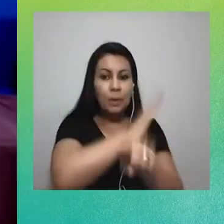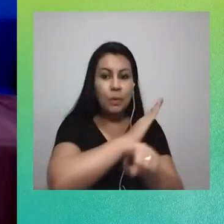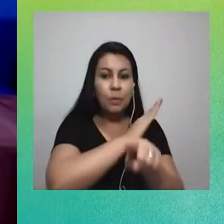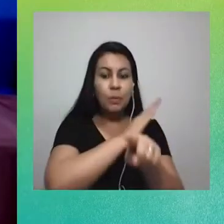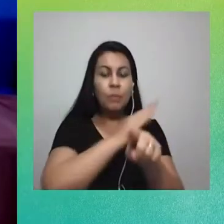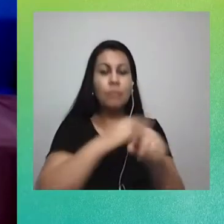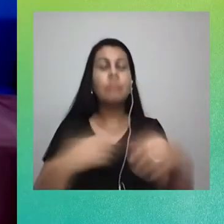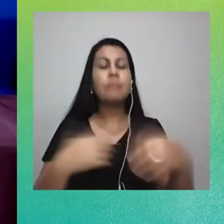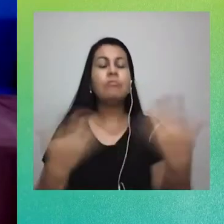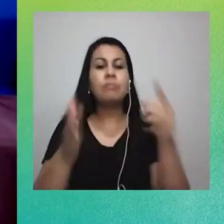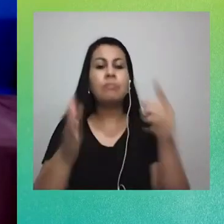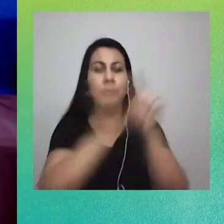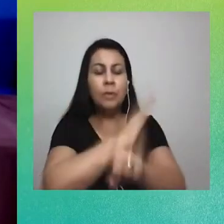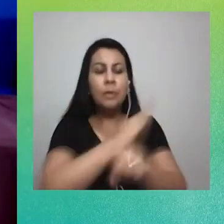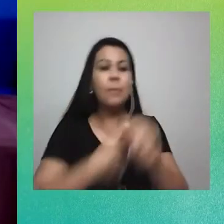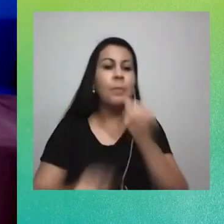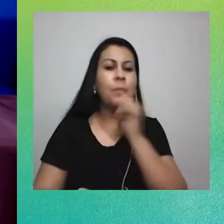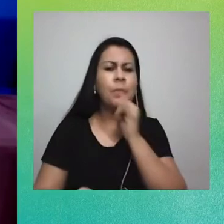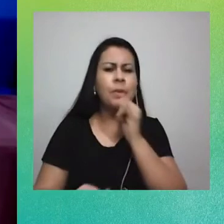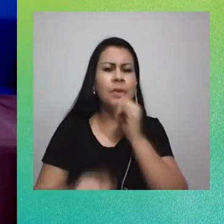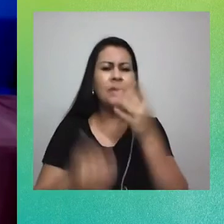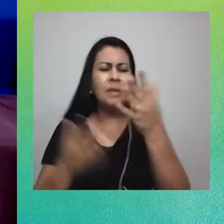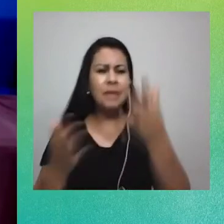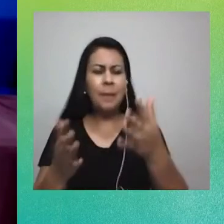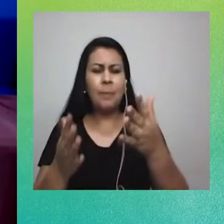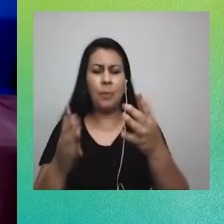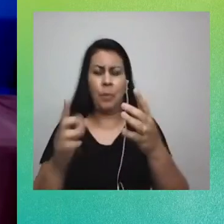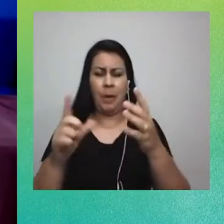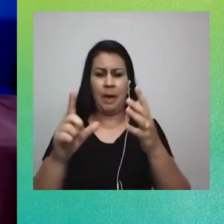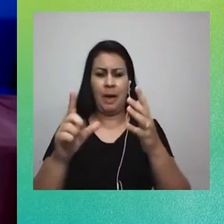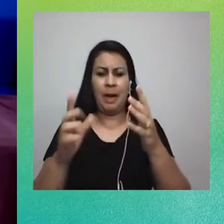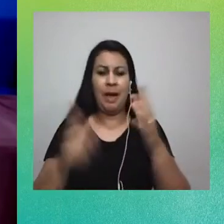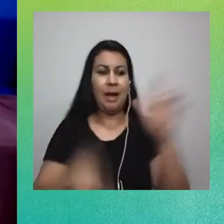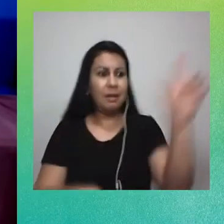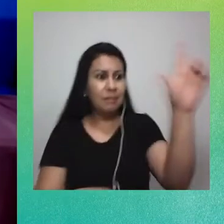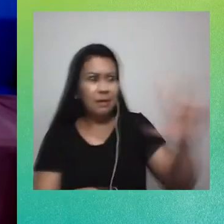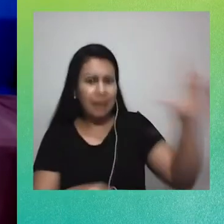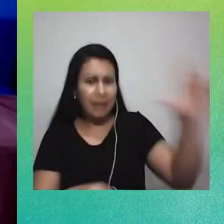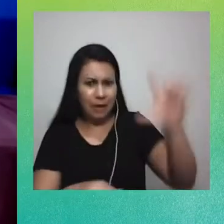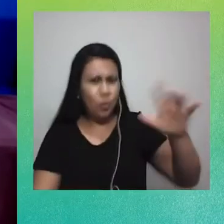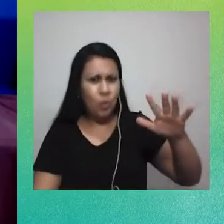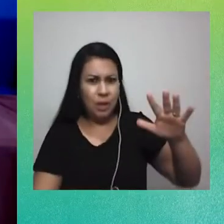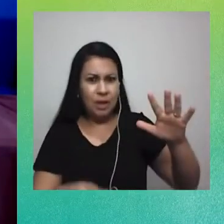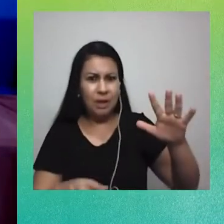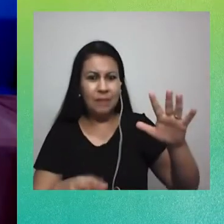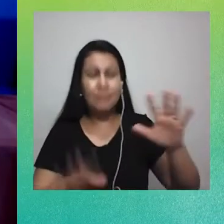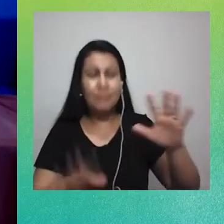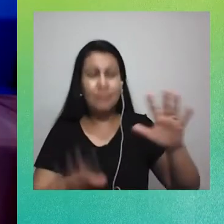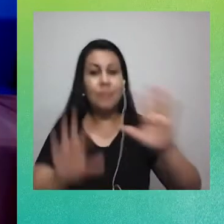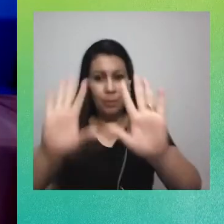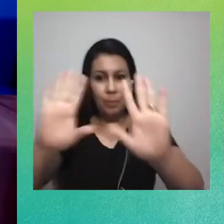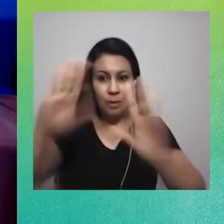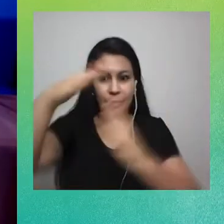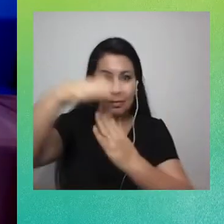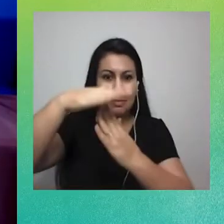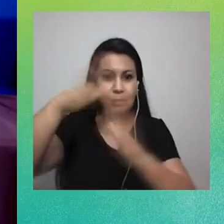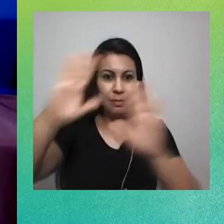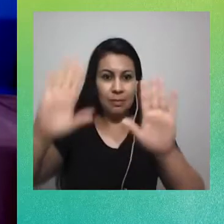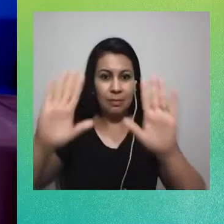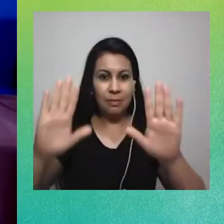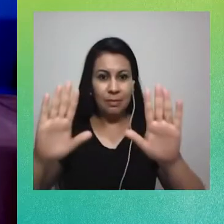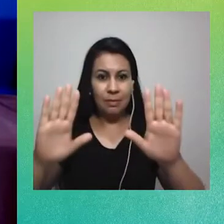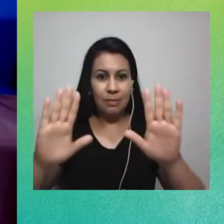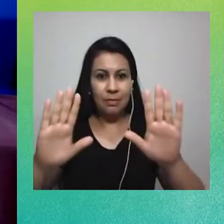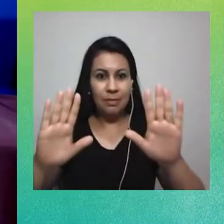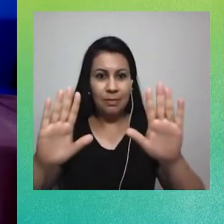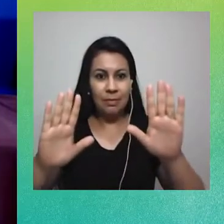Qual a relação entre a literatura no geral e a letras libras? Desculpa.